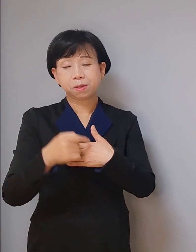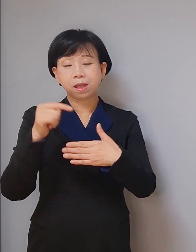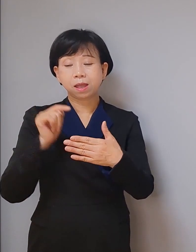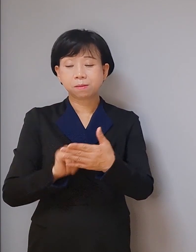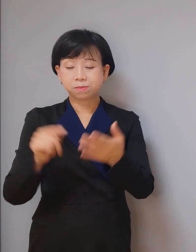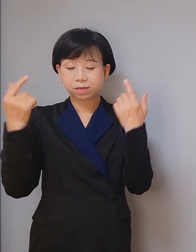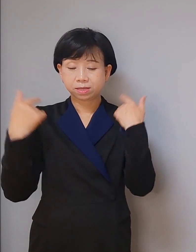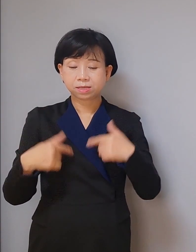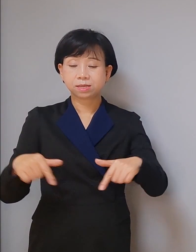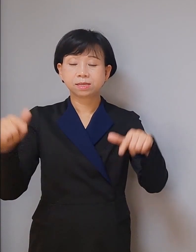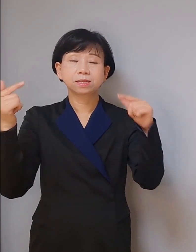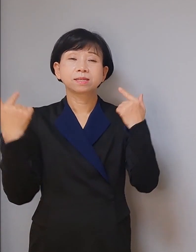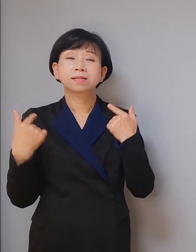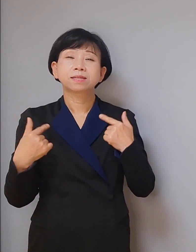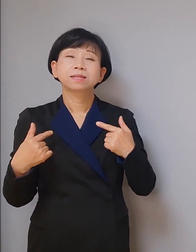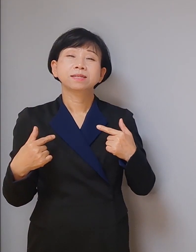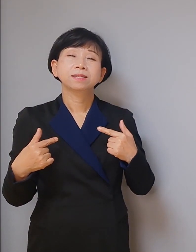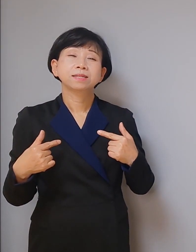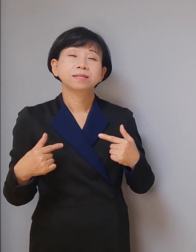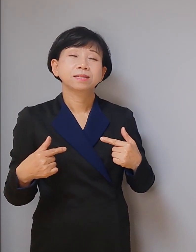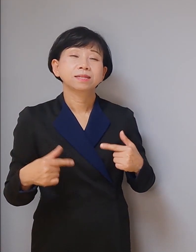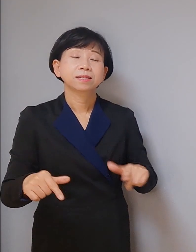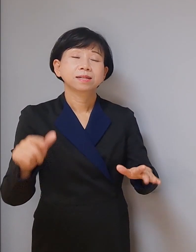많으나 마음이